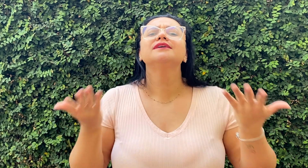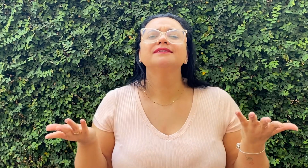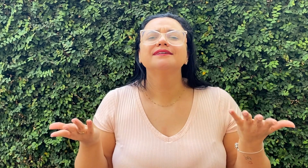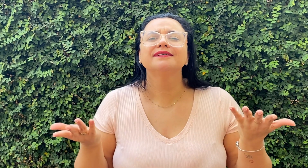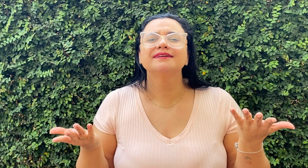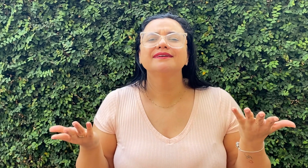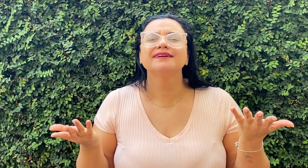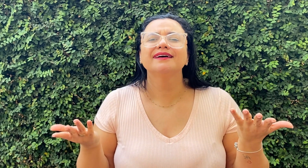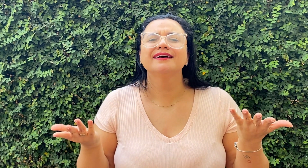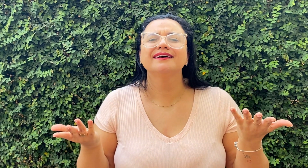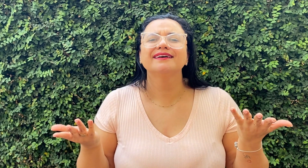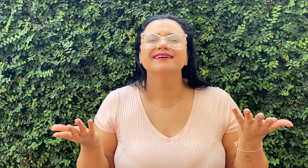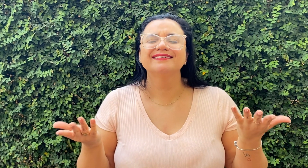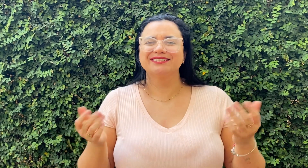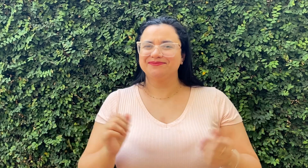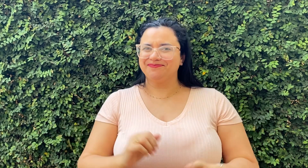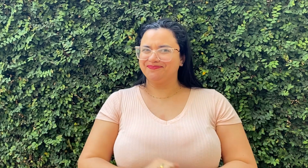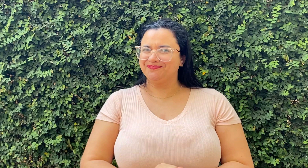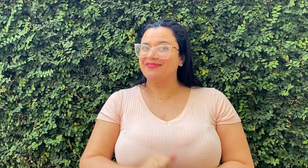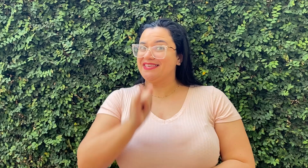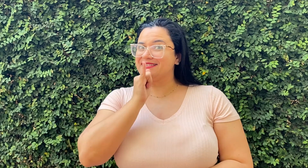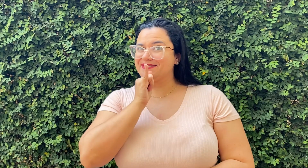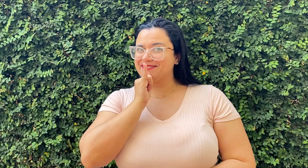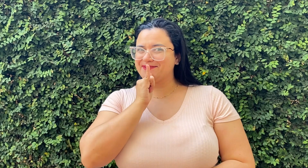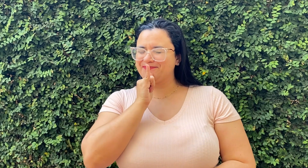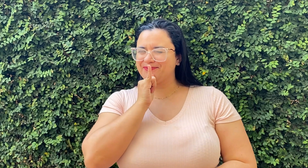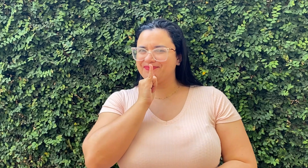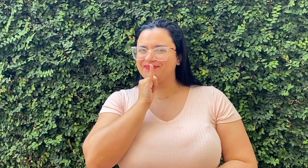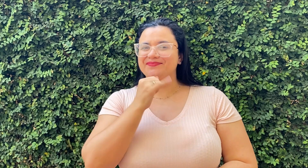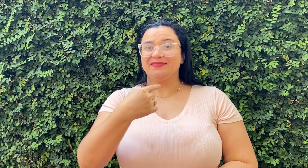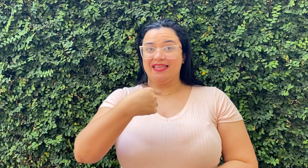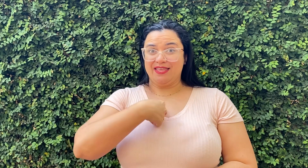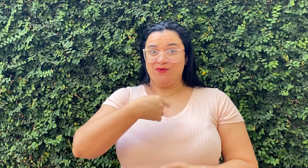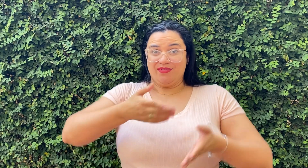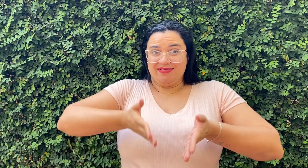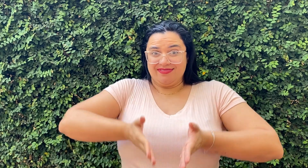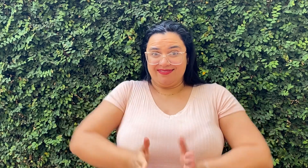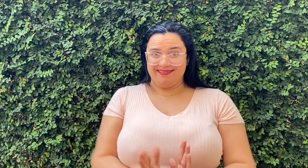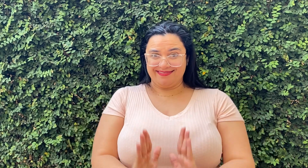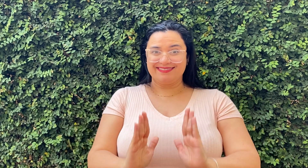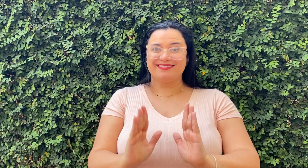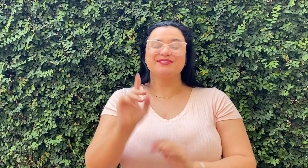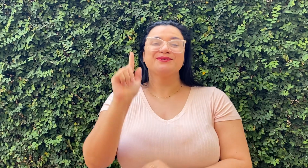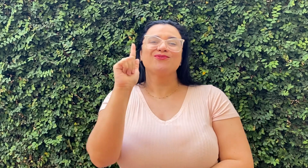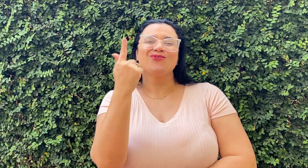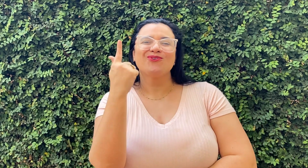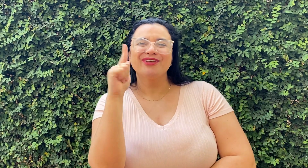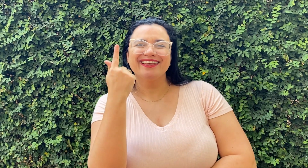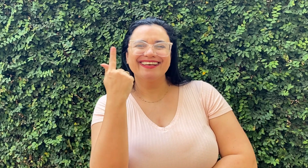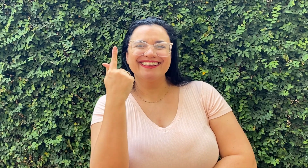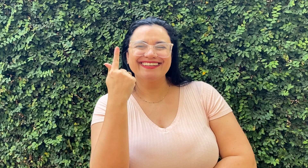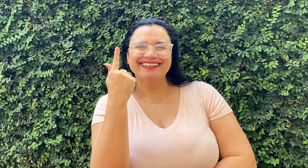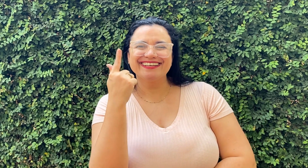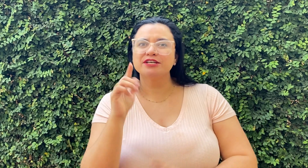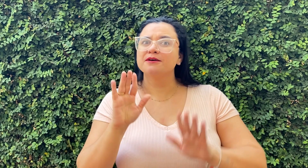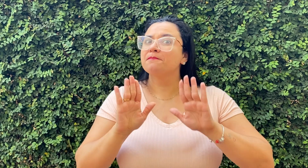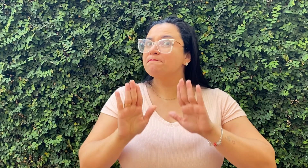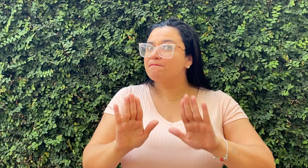Qual cidade? Exemplo. Eu nasci em Goiânia, mas